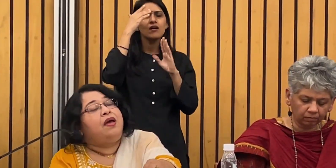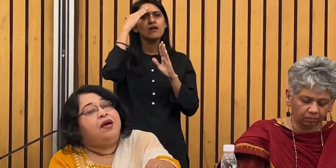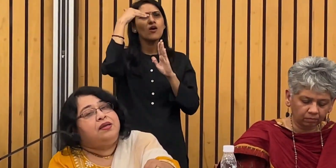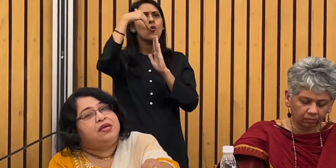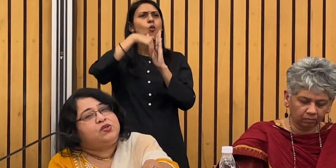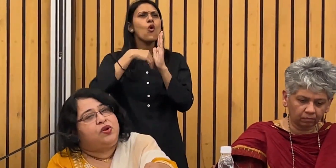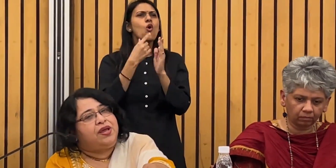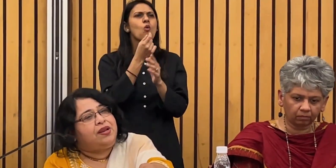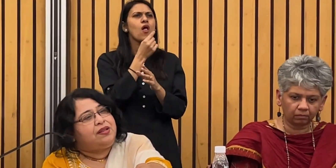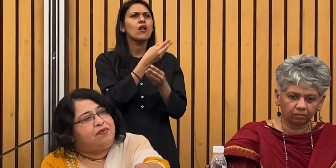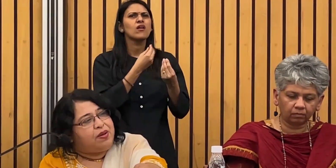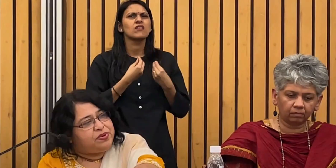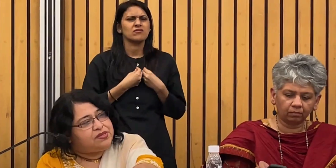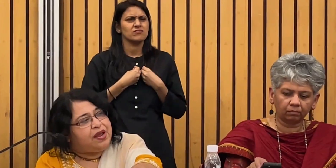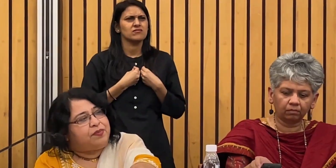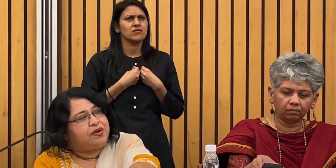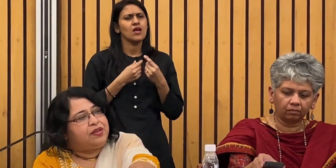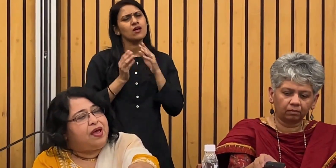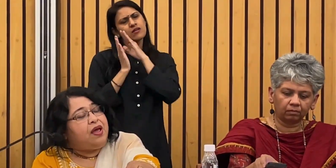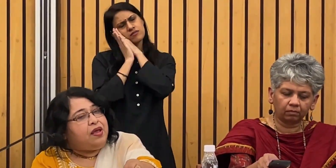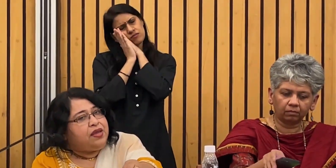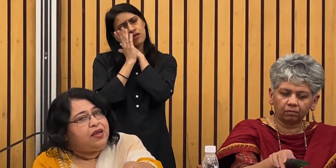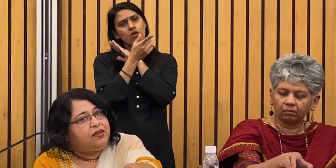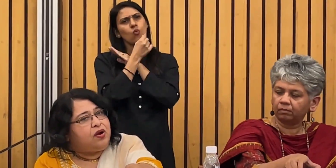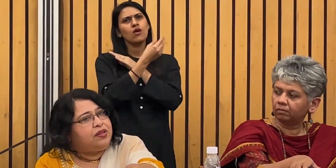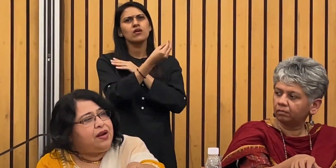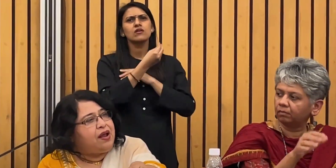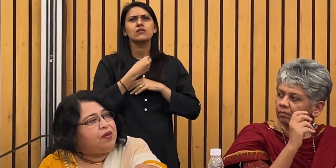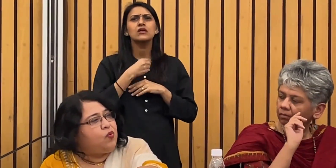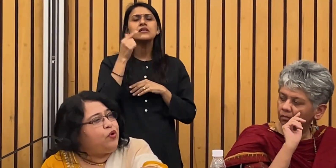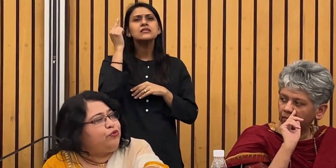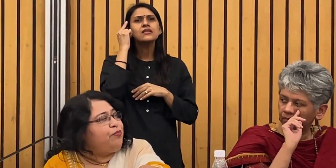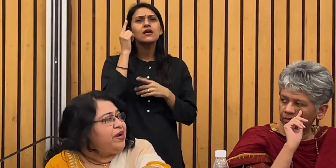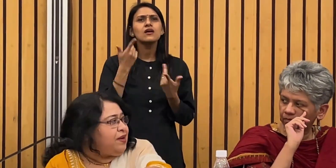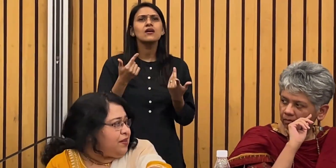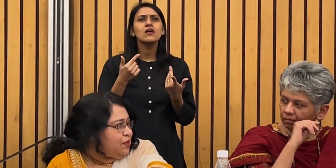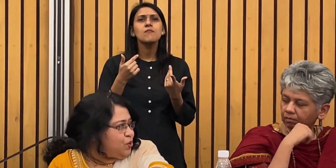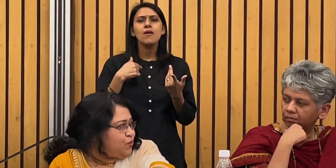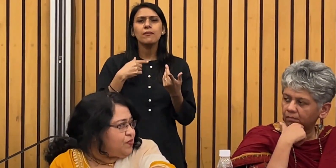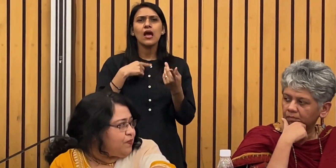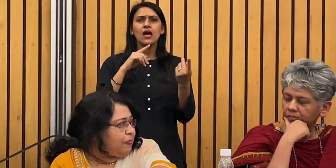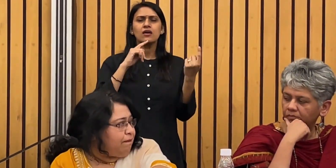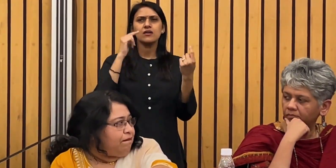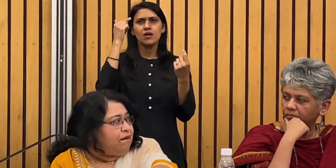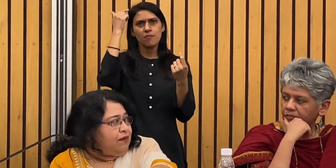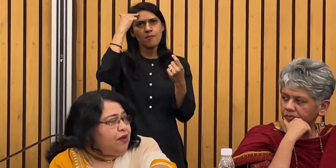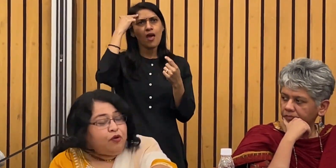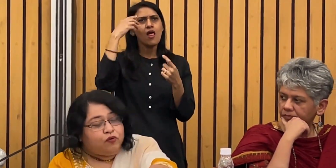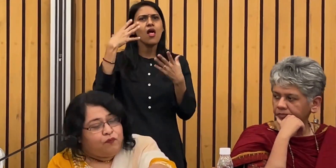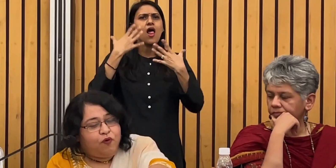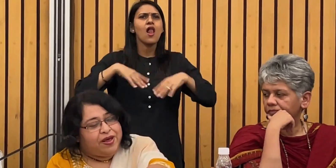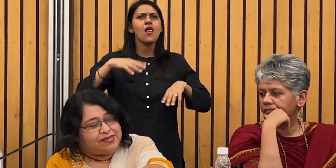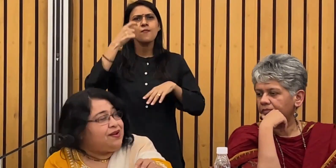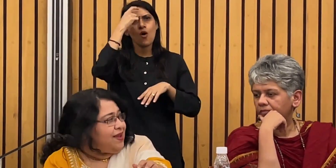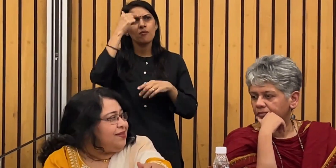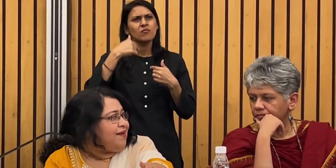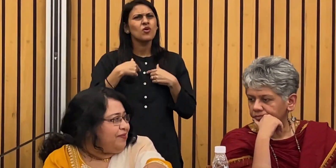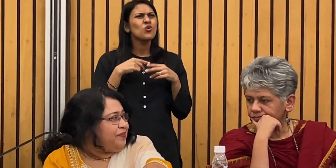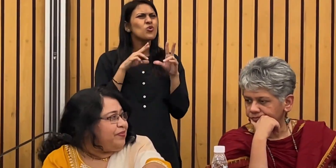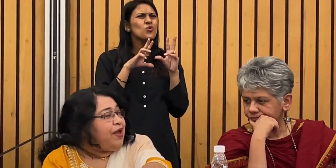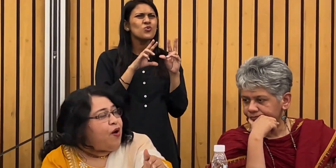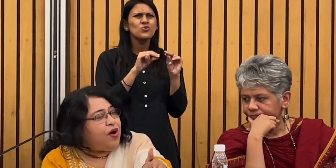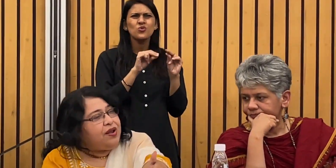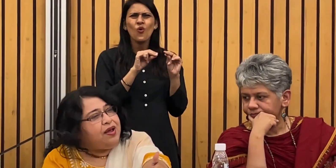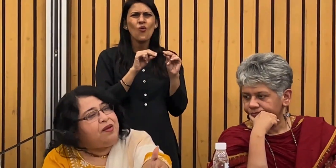दिया, या सोने के लिए दवा प्रिस्क्राइब कर दिया कि ही थॉट दैट आई एम गोइंग थ्रू मेंटल हेल्थ इश्यूज। तो वो वैसा नहीं